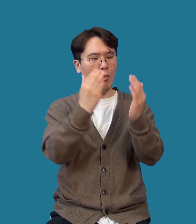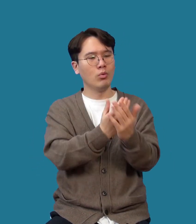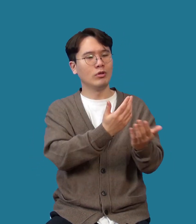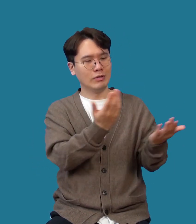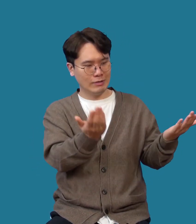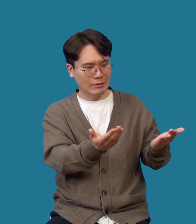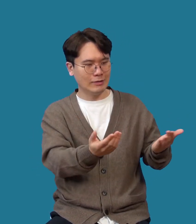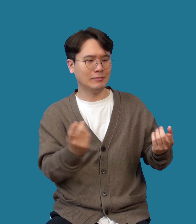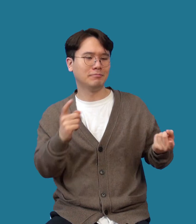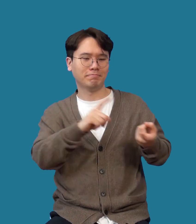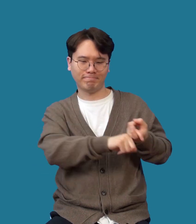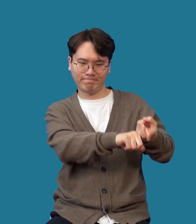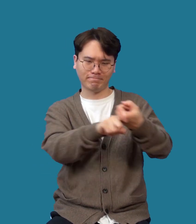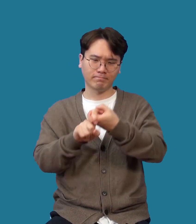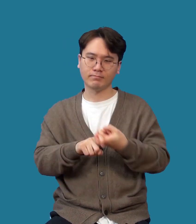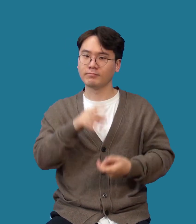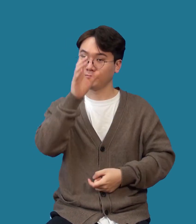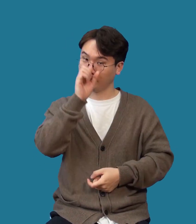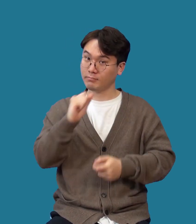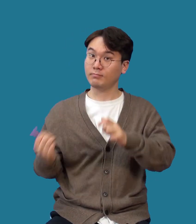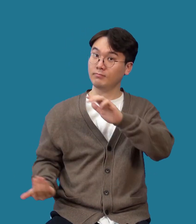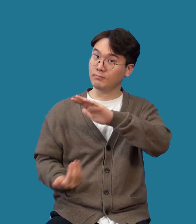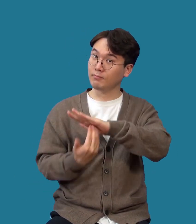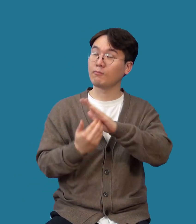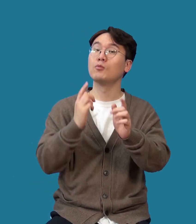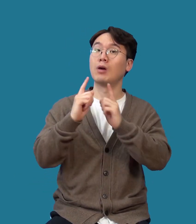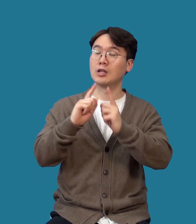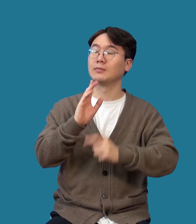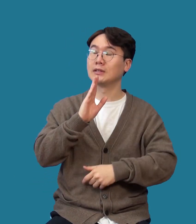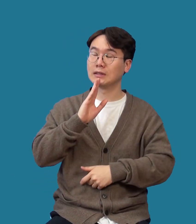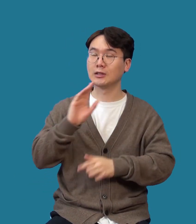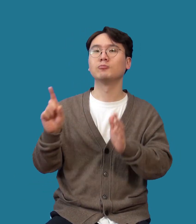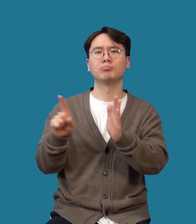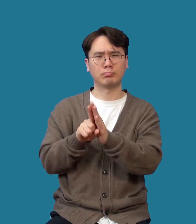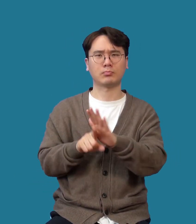이루게 하신다는 그 말씀이 정말로 믿어졌습니다.